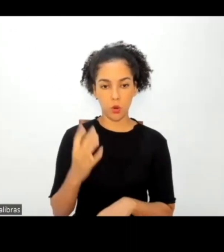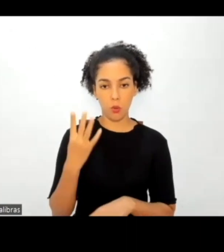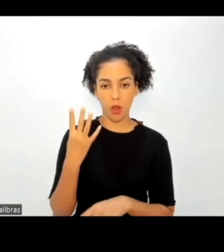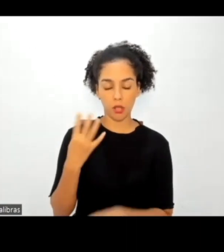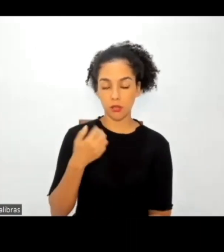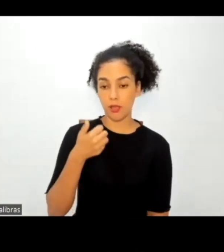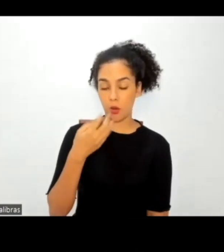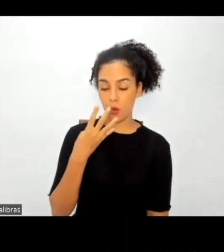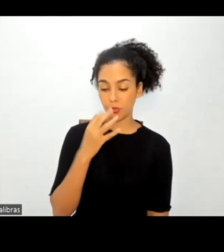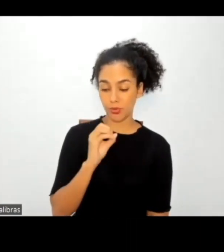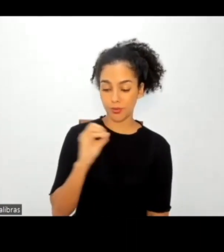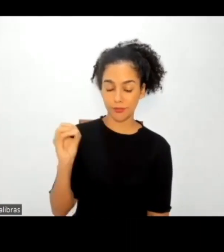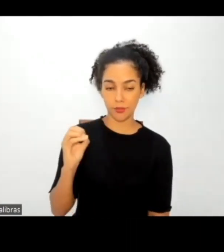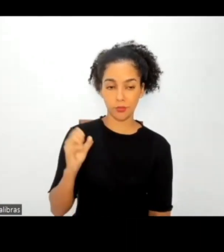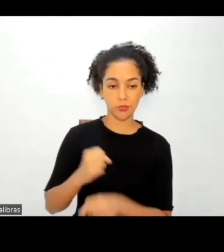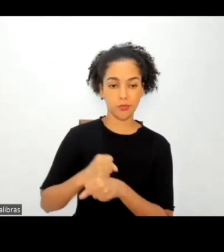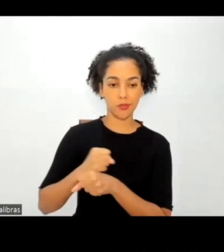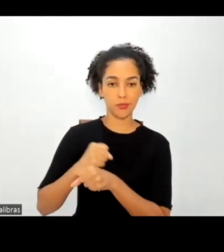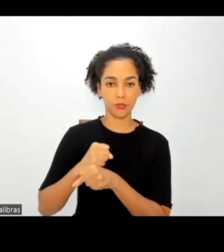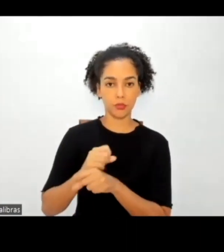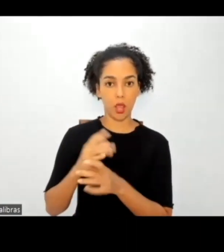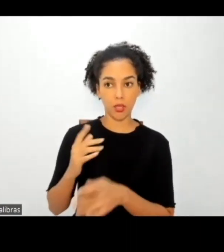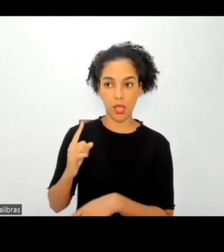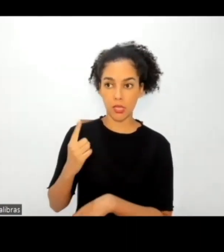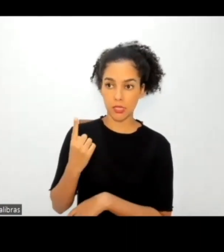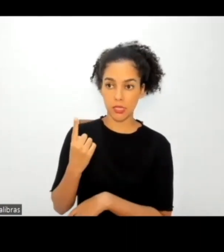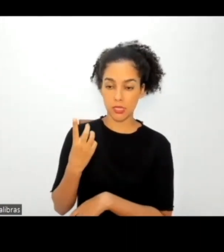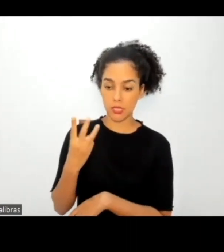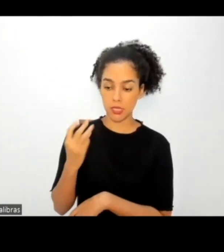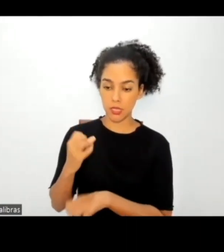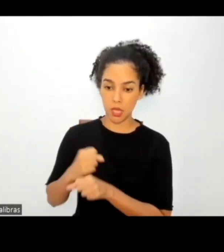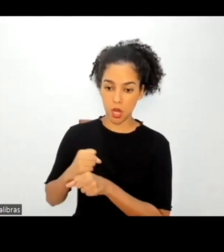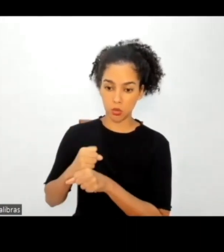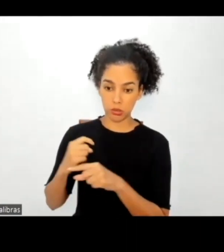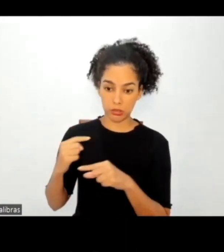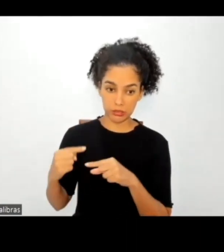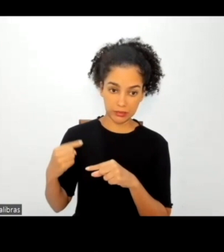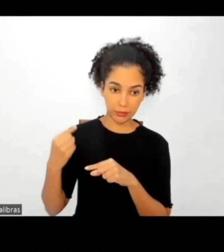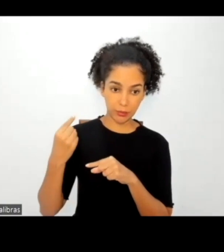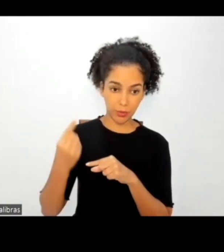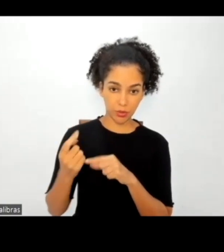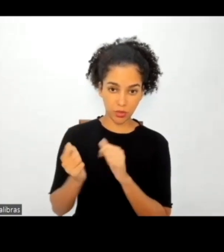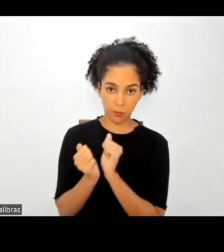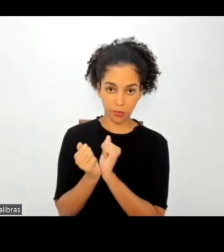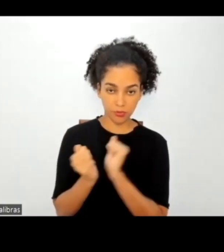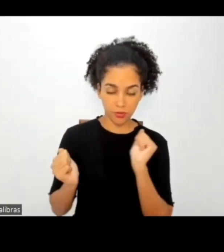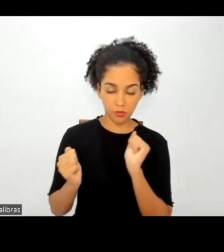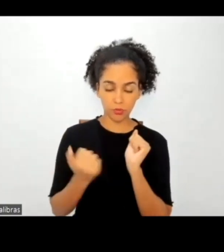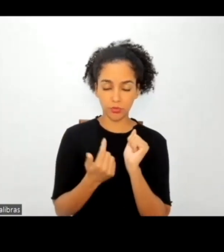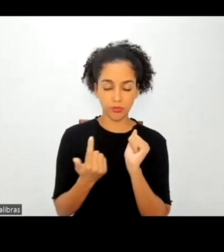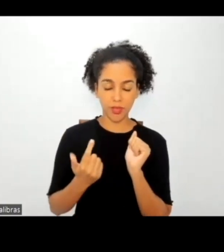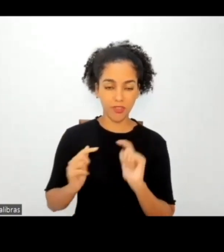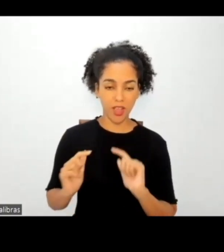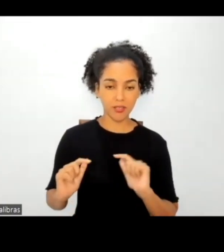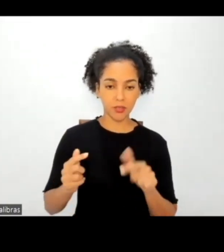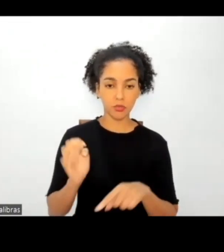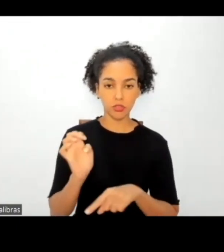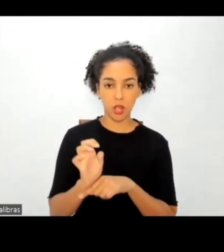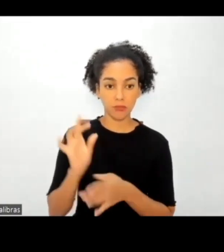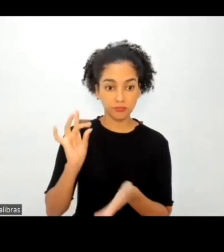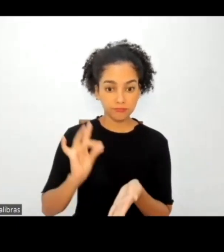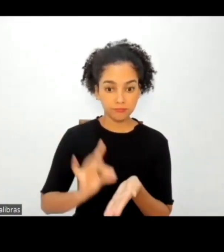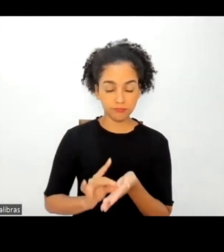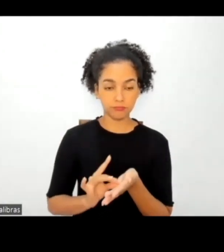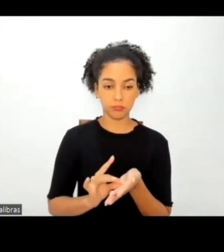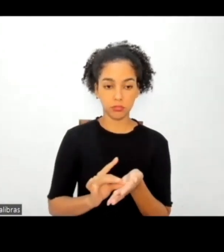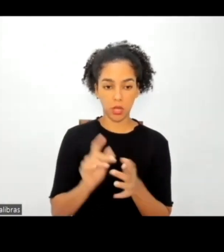e que mesmo nesses 130 anos aí pós-abolição, não houve nenhuma ação do Estado de fato, né, de inserção desses sujeitos,